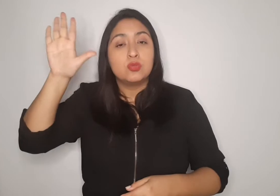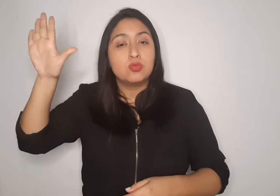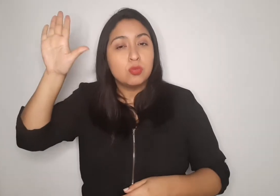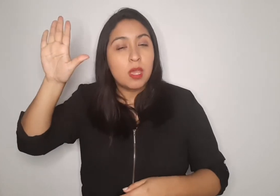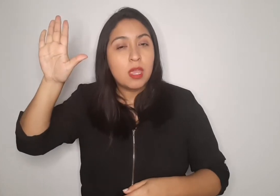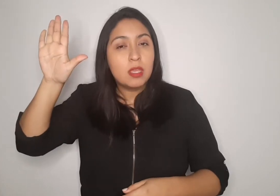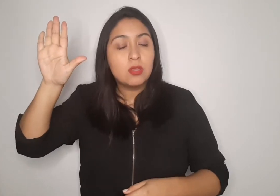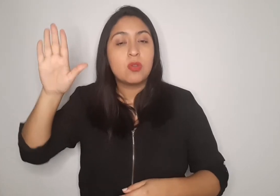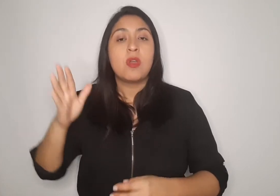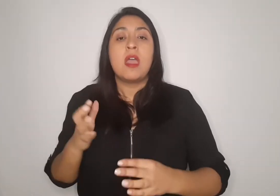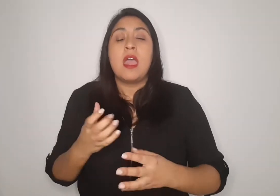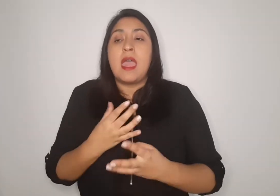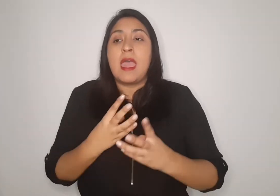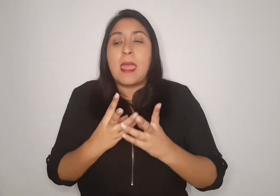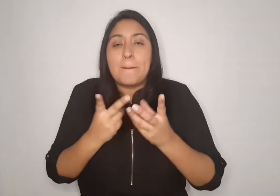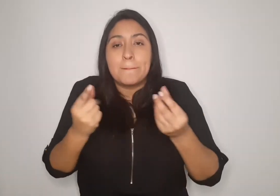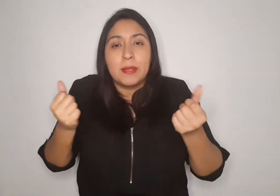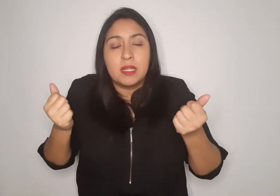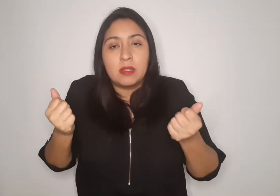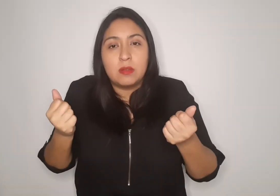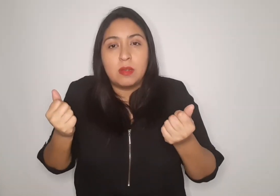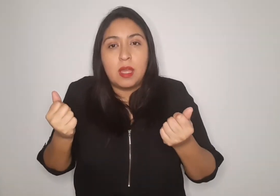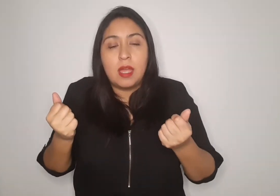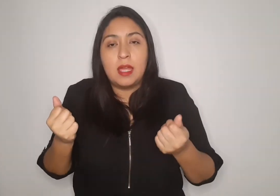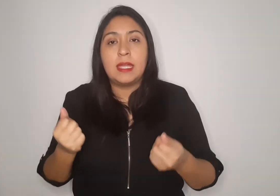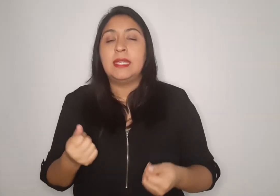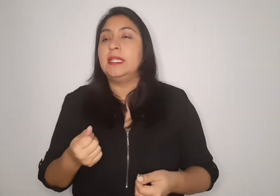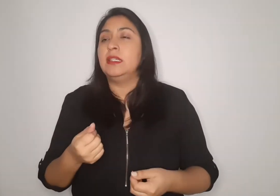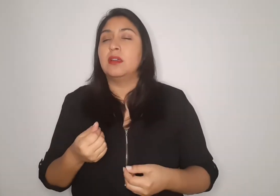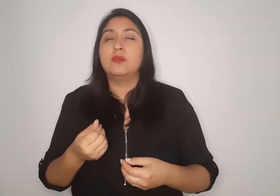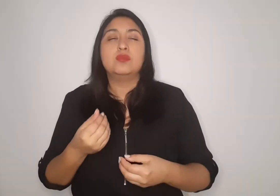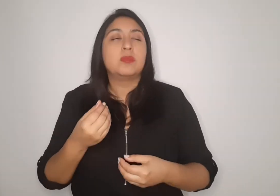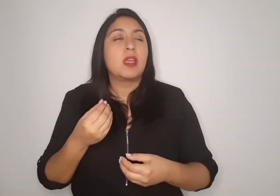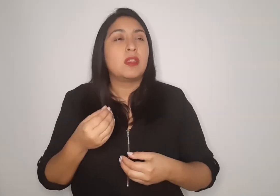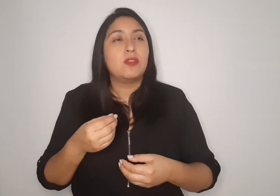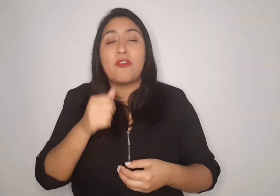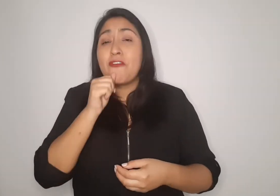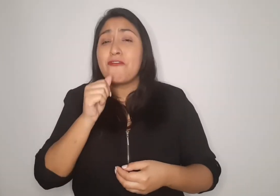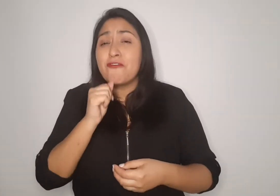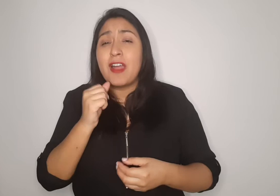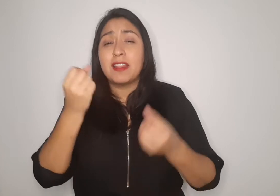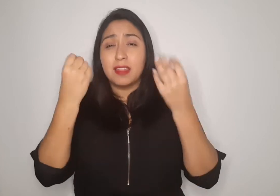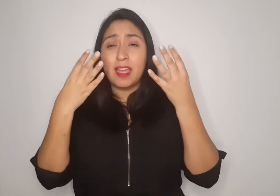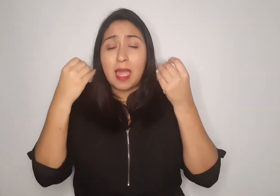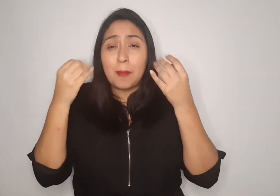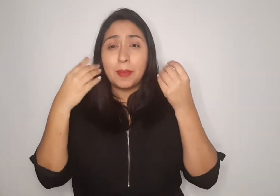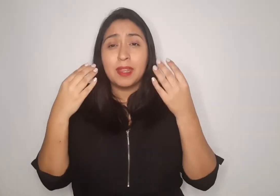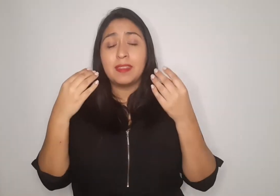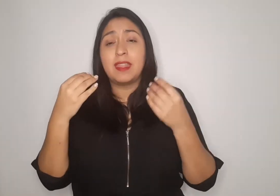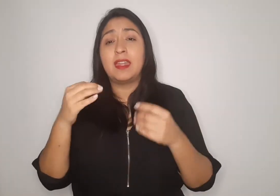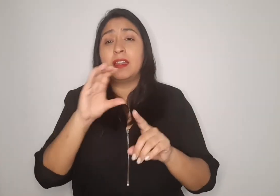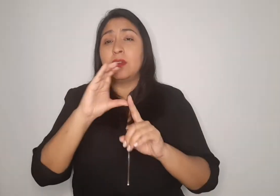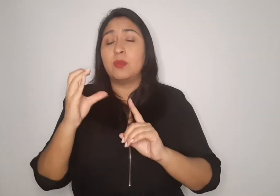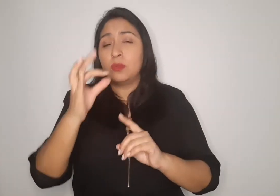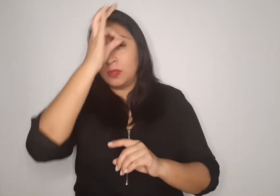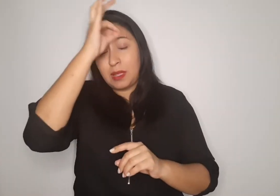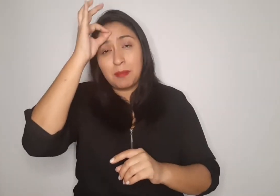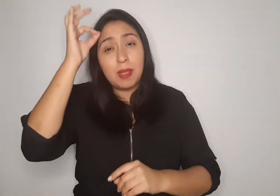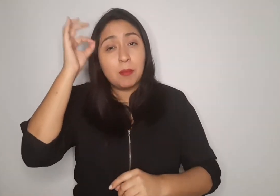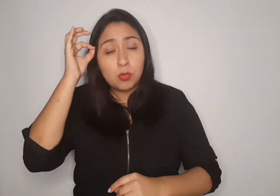cuánto debemos aprender de la cosmovisión mapuche, precisamente en los días que estamos viviendo,